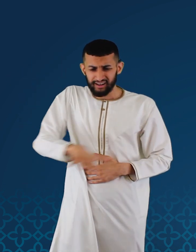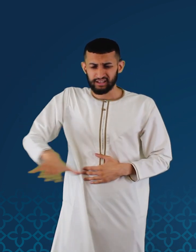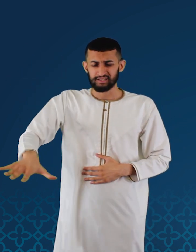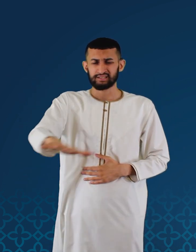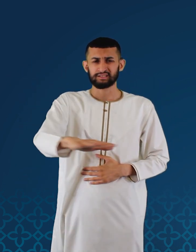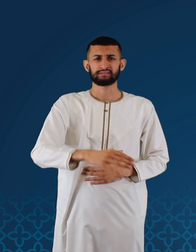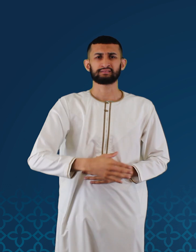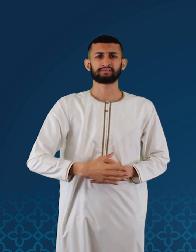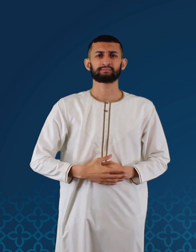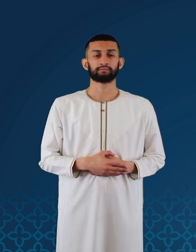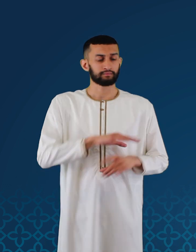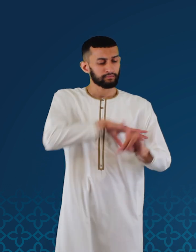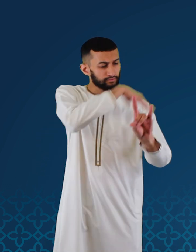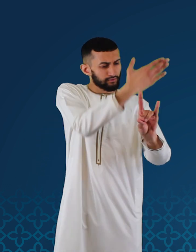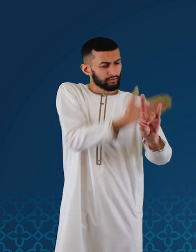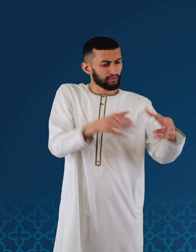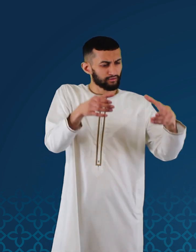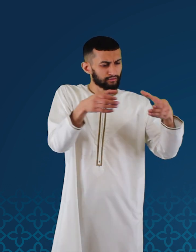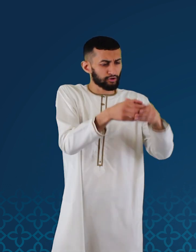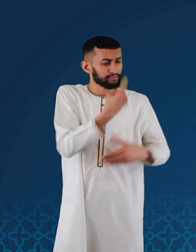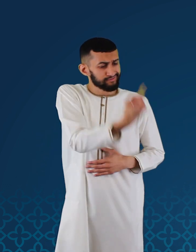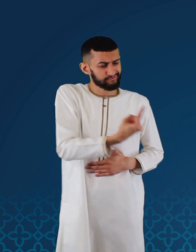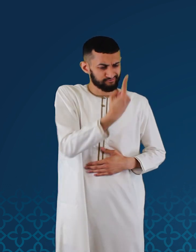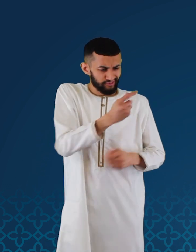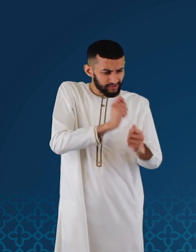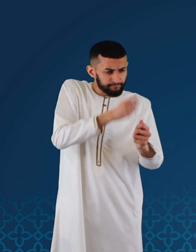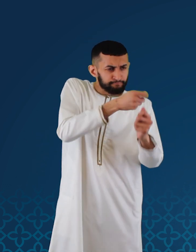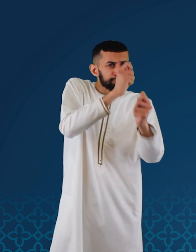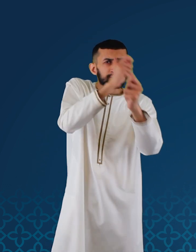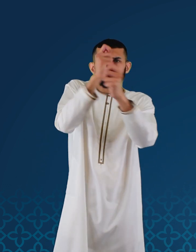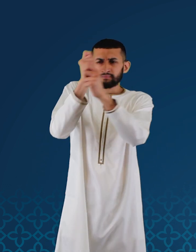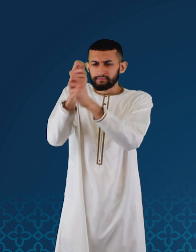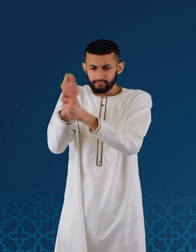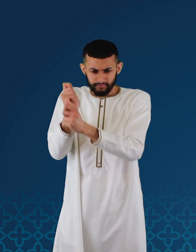البلاد وثمود الذين جابوا الصخر